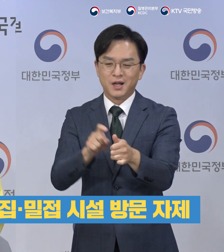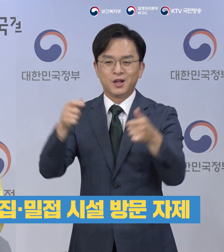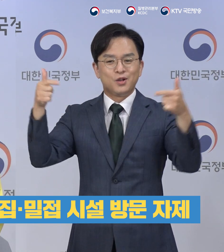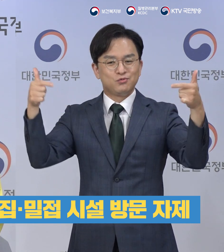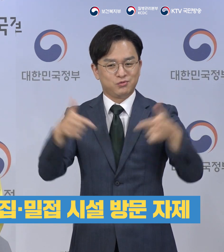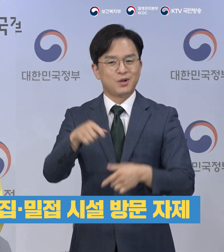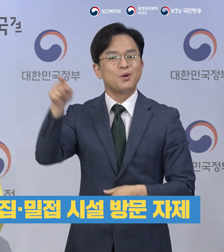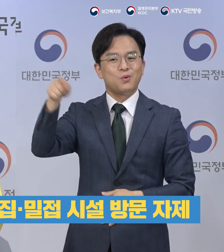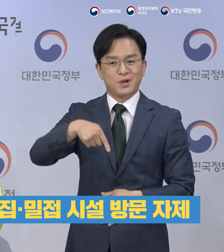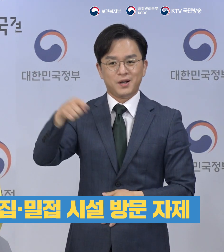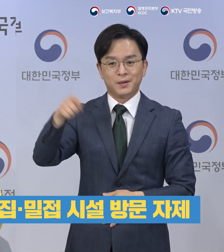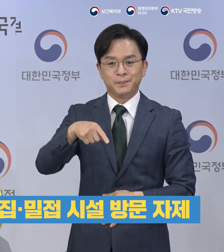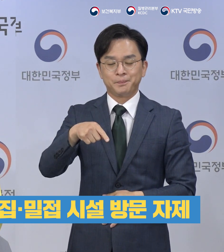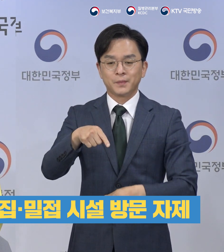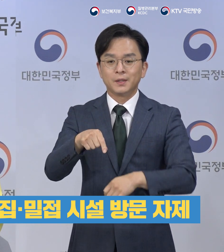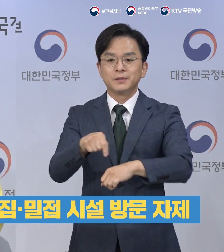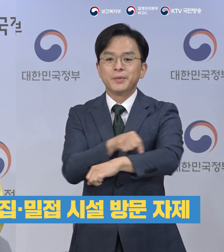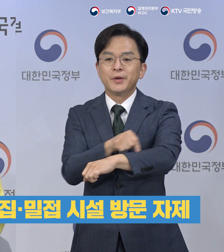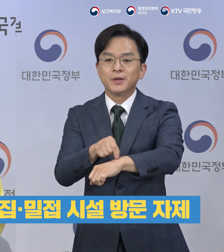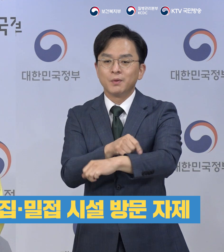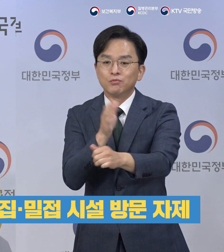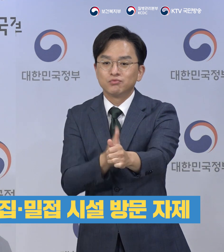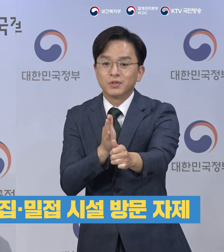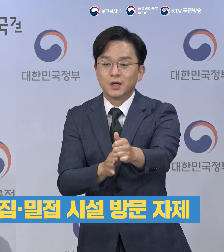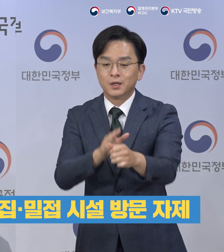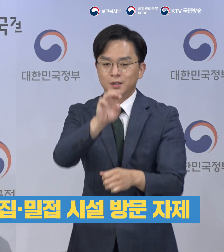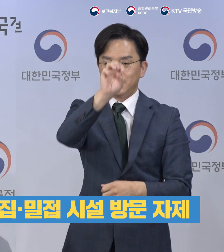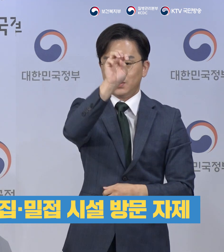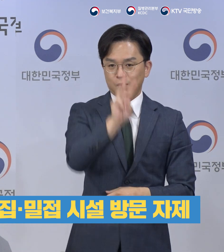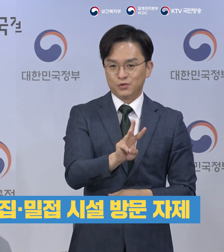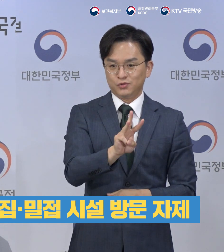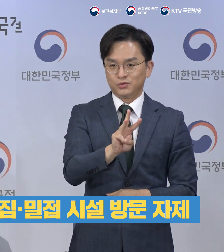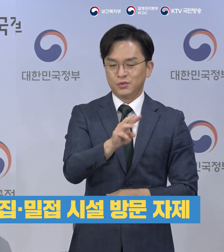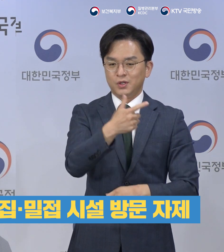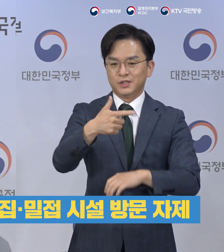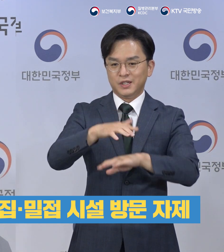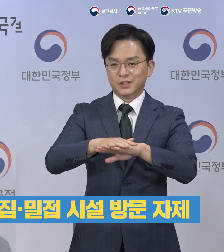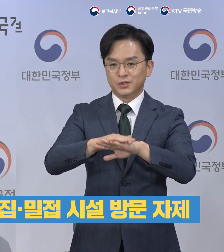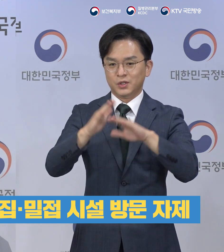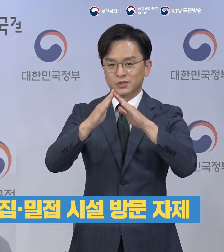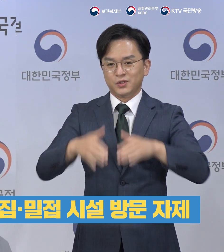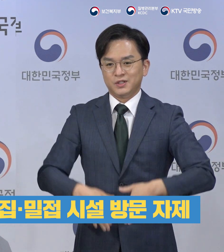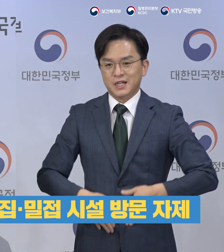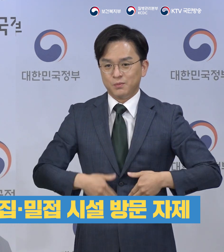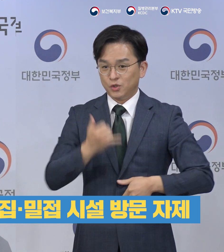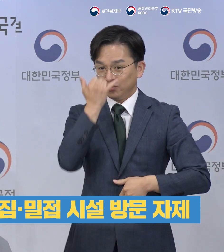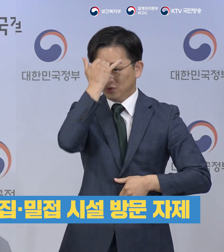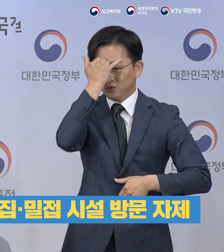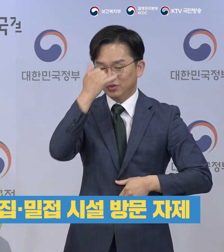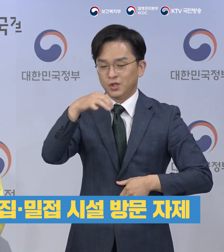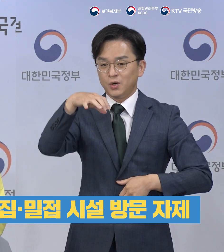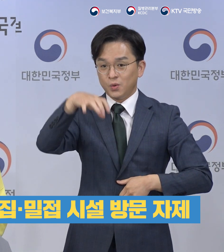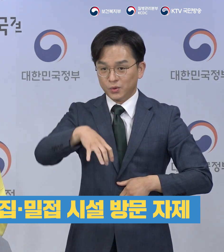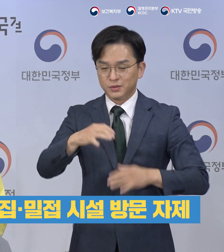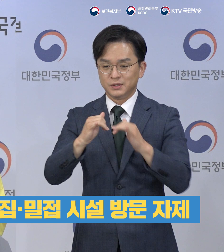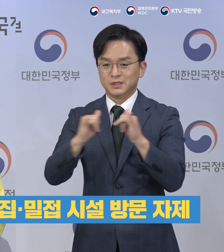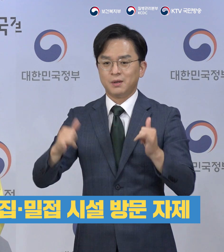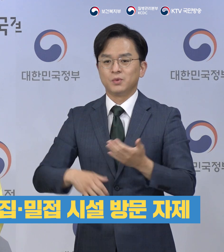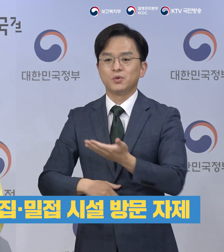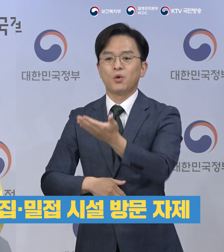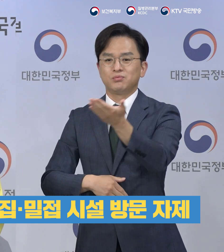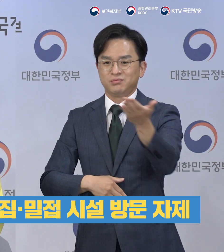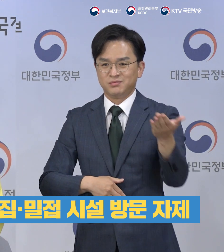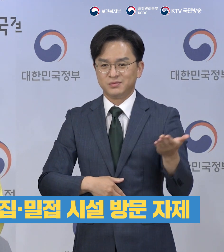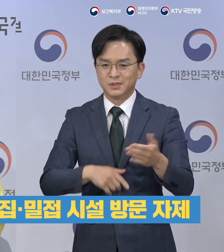발생은 더욱 감소할 것입니다. 특히 광주, 전남, 대전, 충청권의 국민